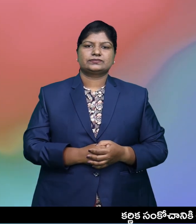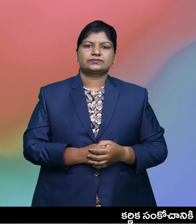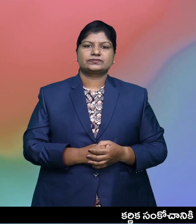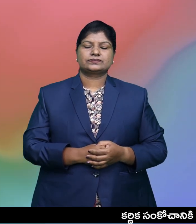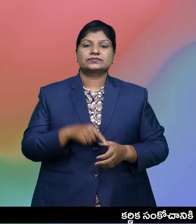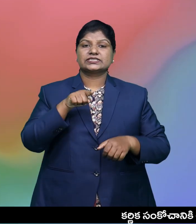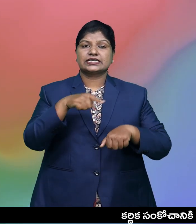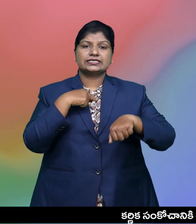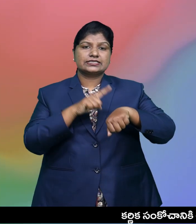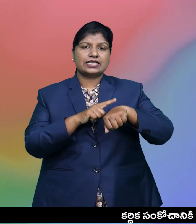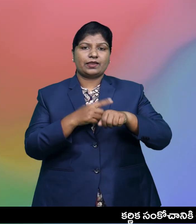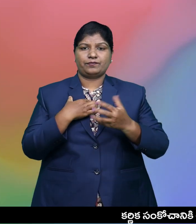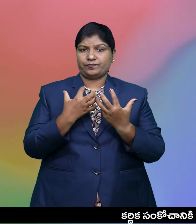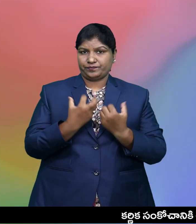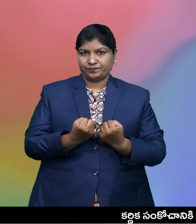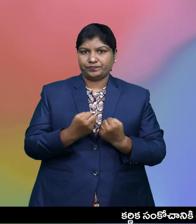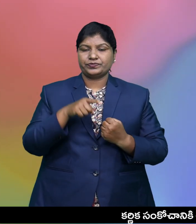కర్ణిక సంకోచానికి అవసరమైన సమయం